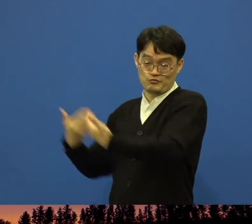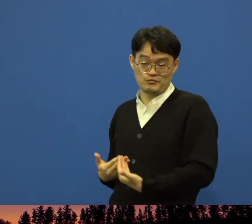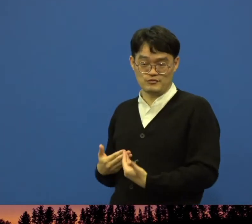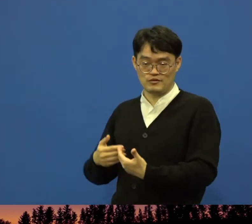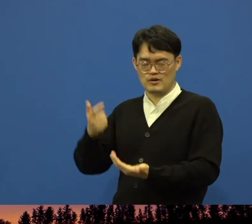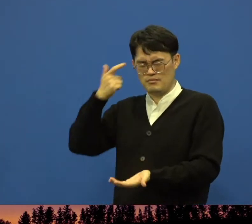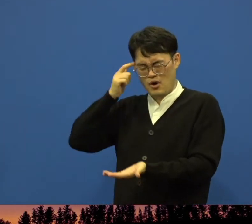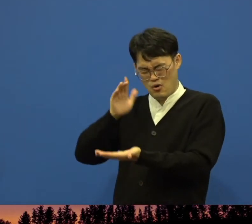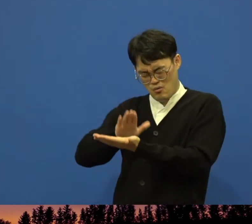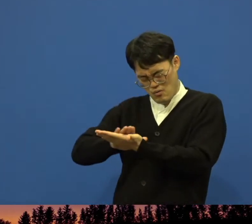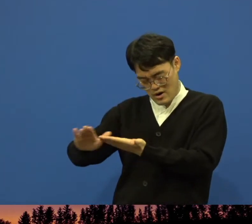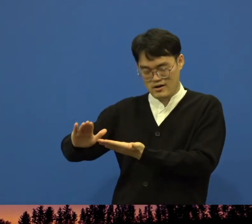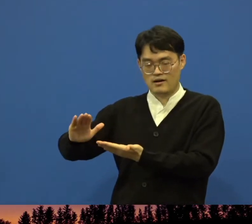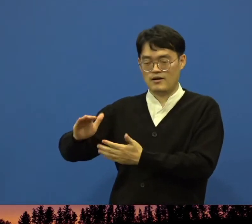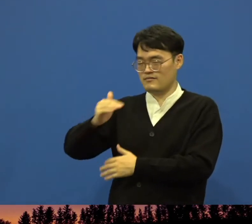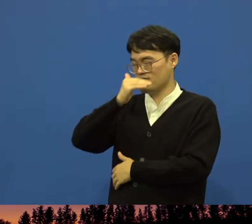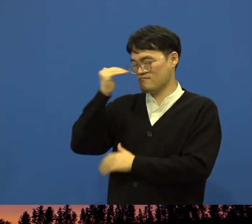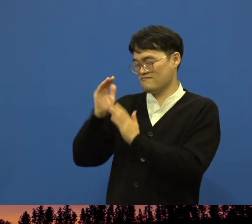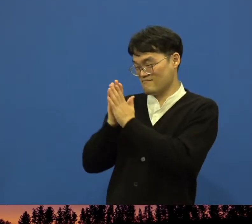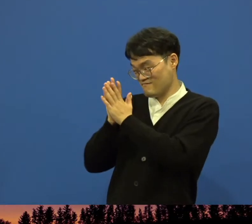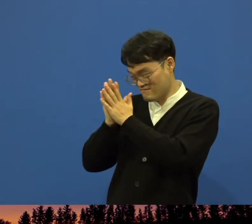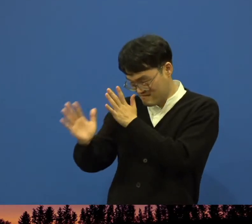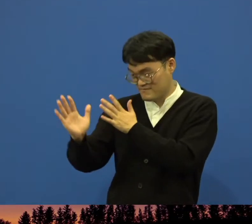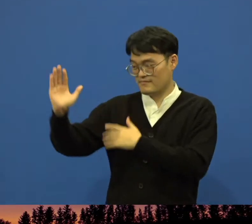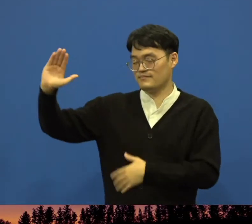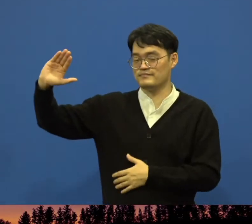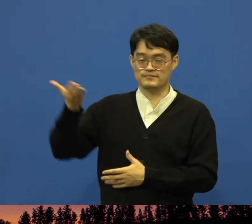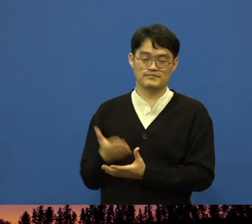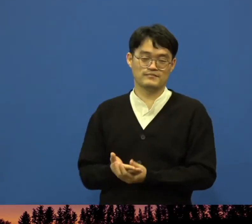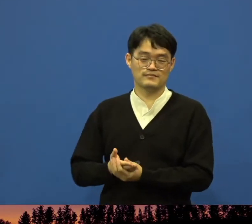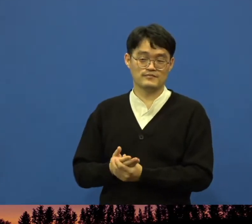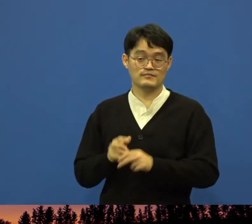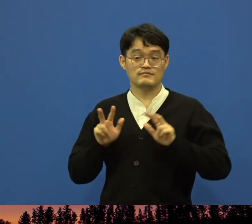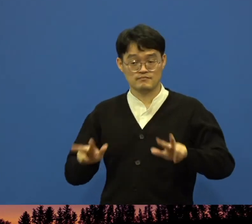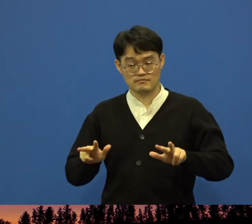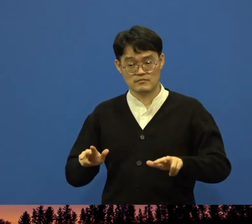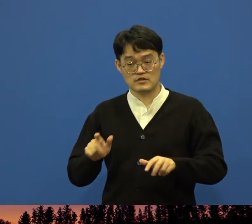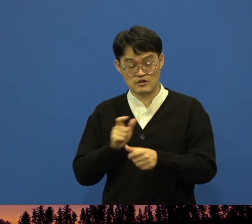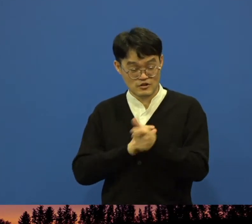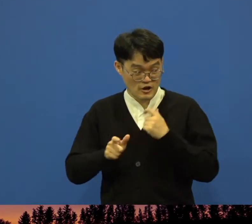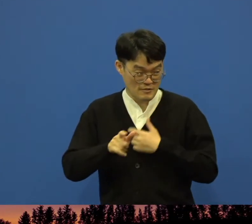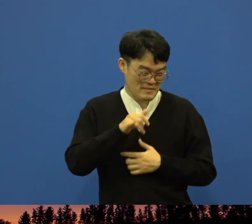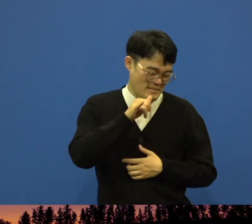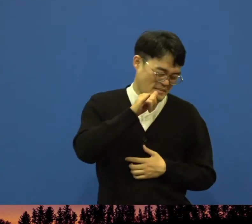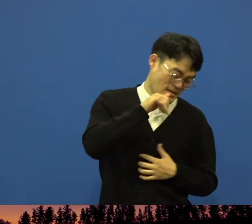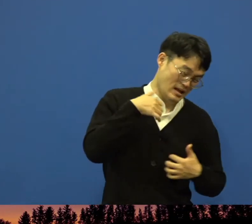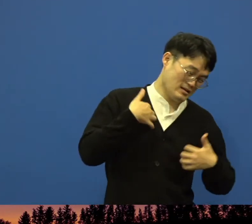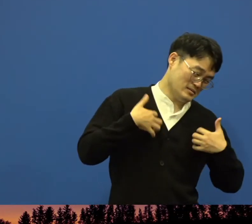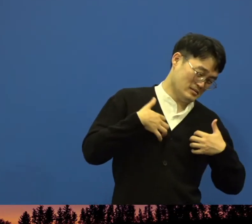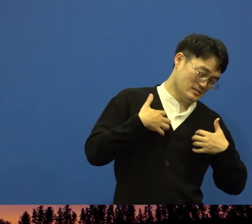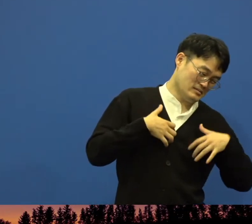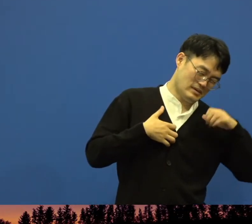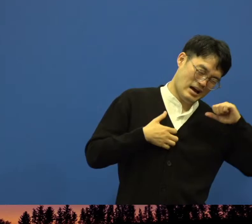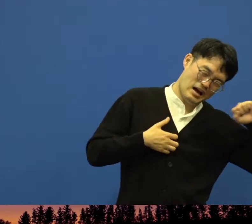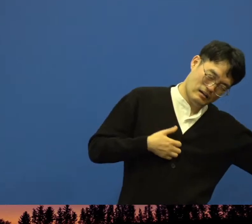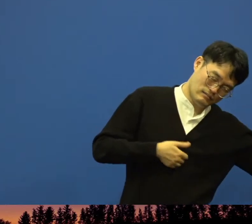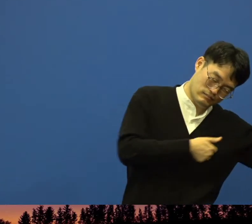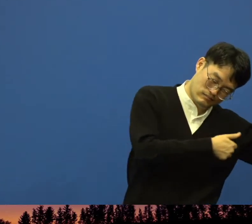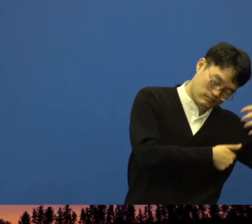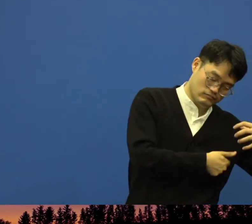와요. 질서가 와요. 더 이상 우리는 어떤 쾌락, 즐거움의 포로가 되지